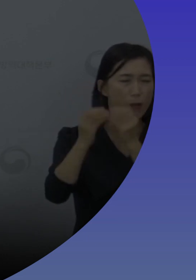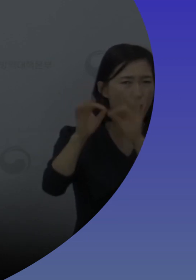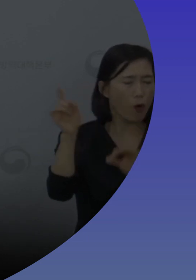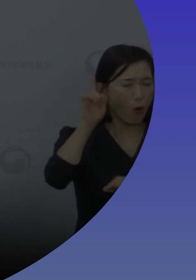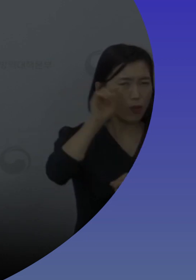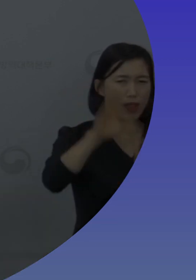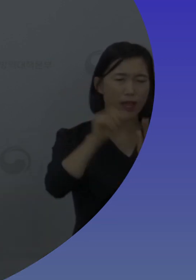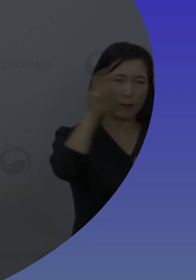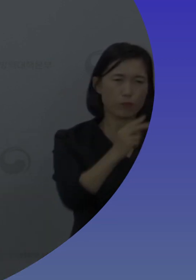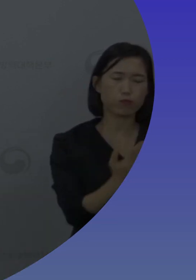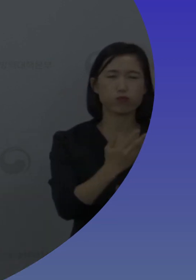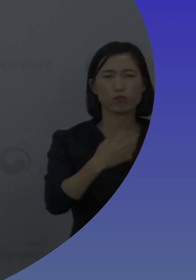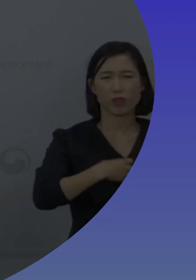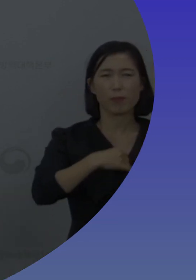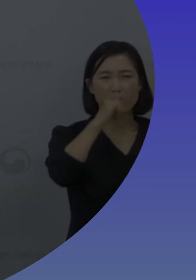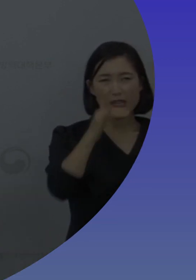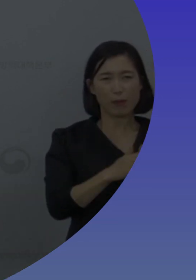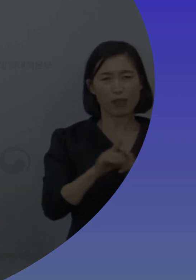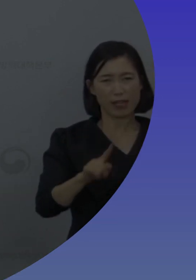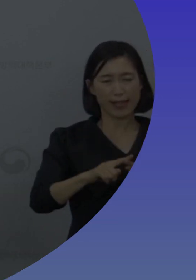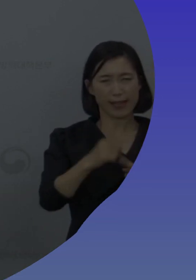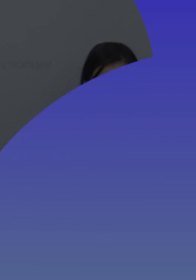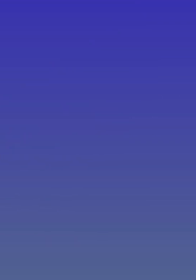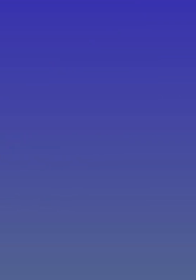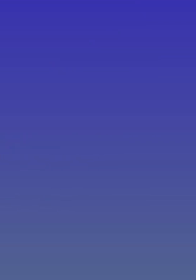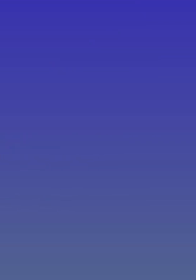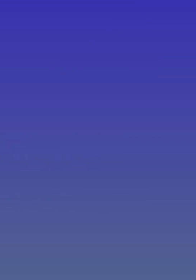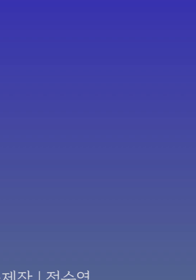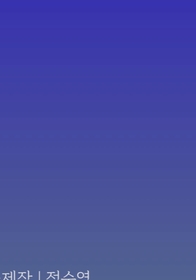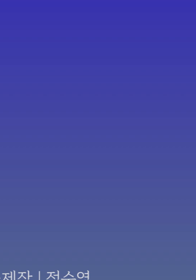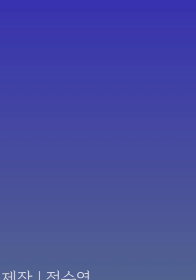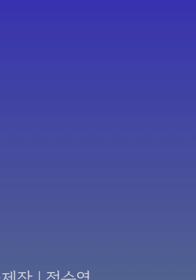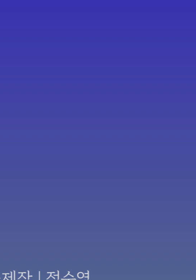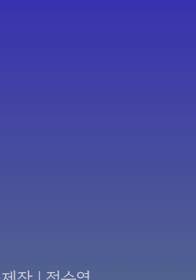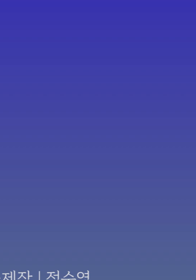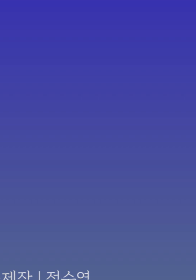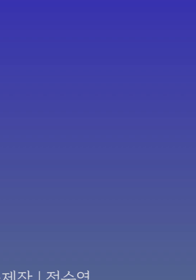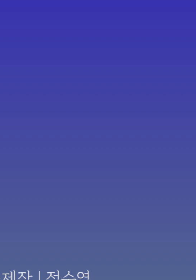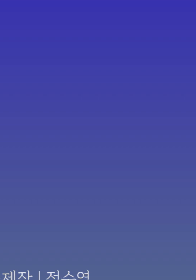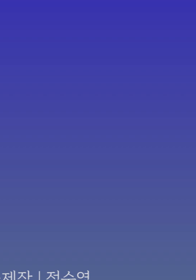찾아질 수 있기 때문에 일단 모니터에 최선을 다하겠습니다.